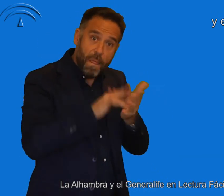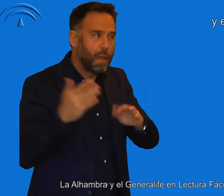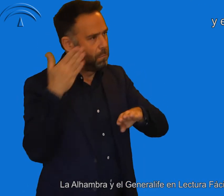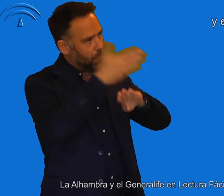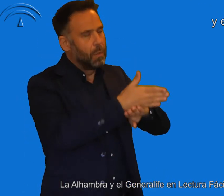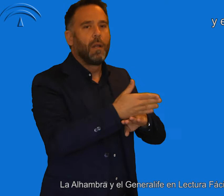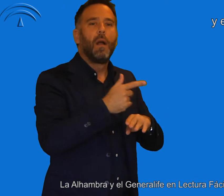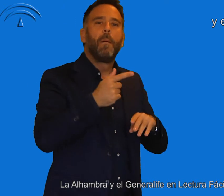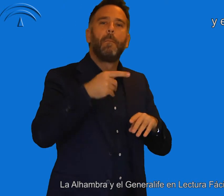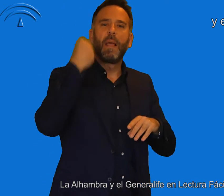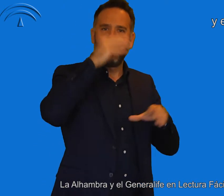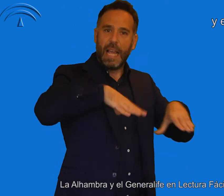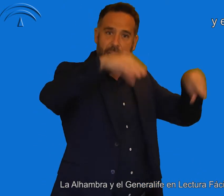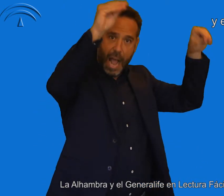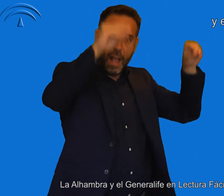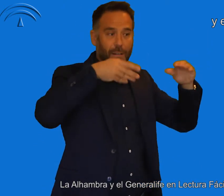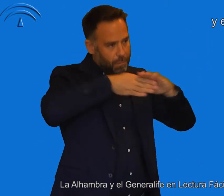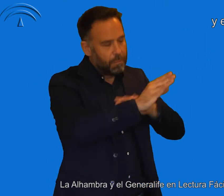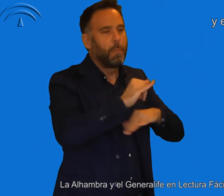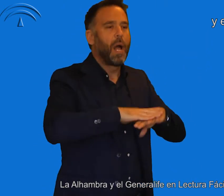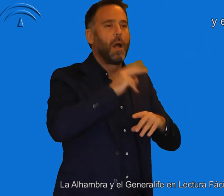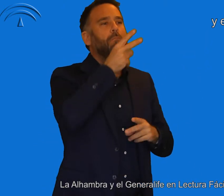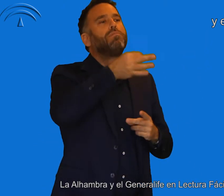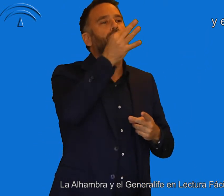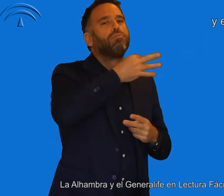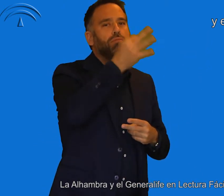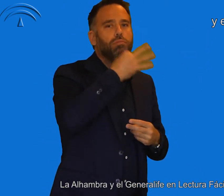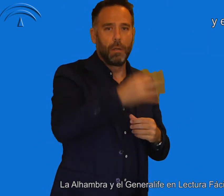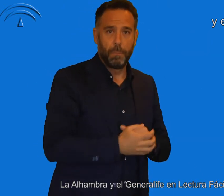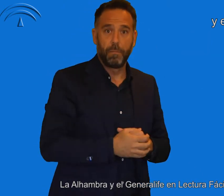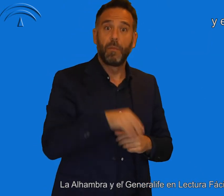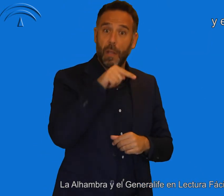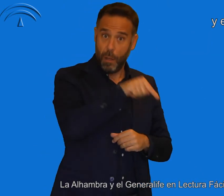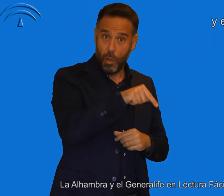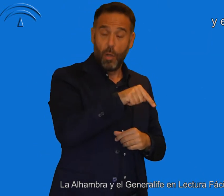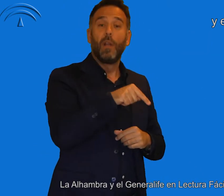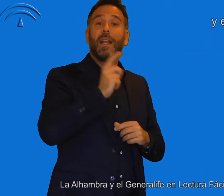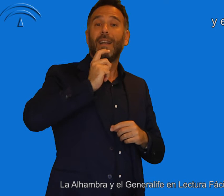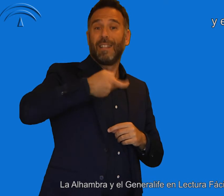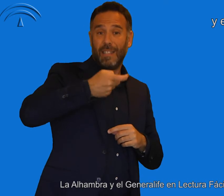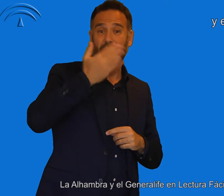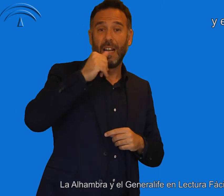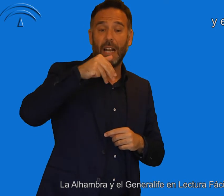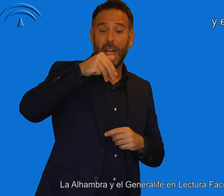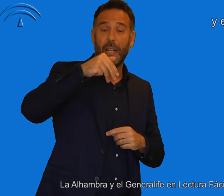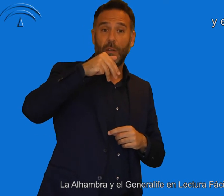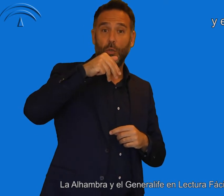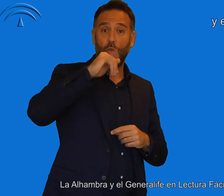y dirigían la oración de los musulmanes. Los restos del palacio de Yusuf III están en la